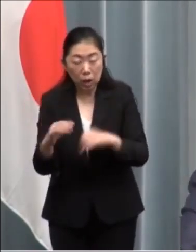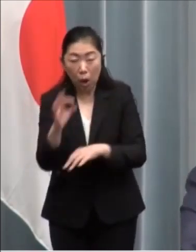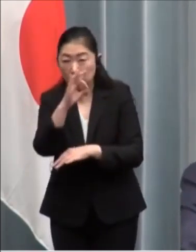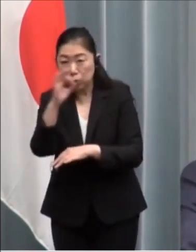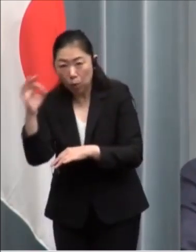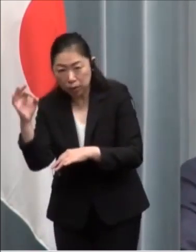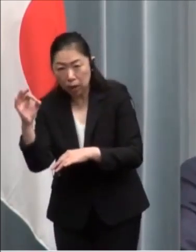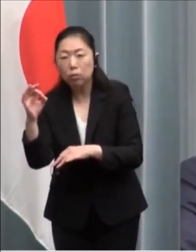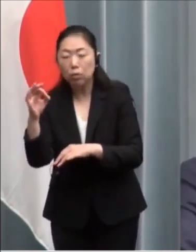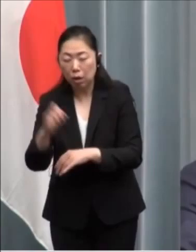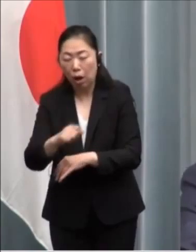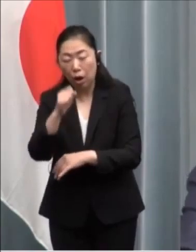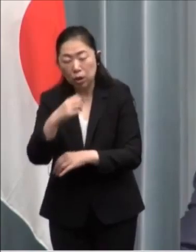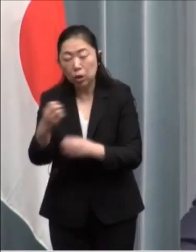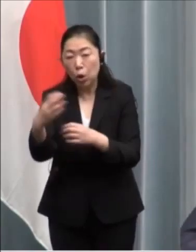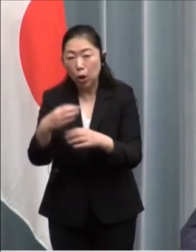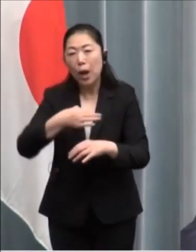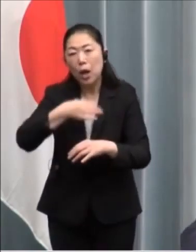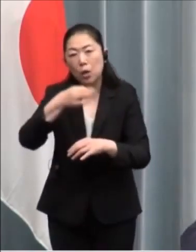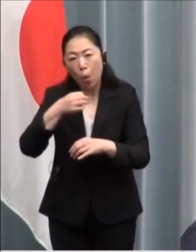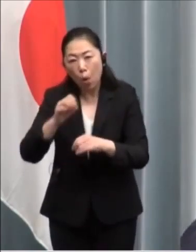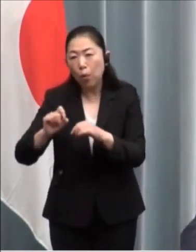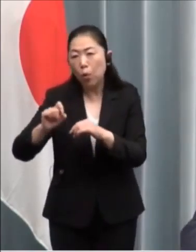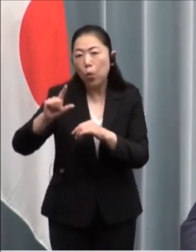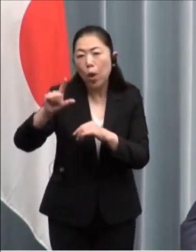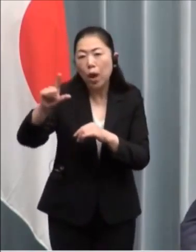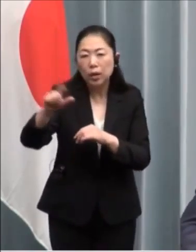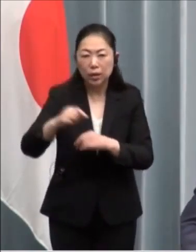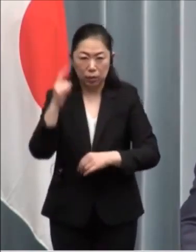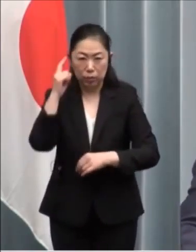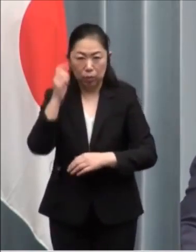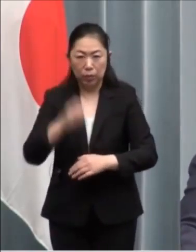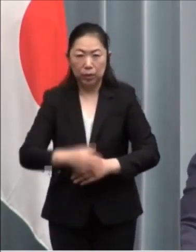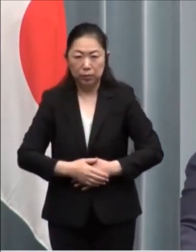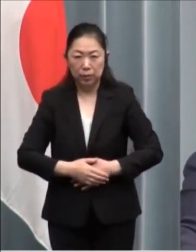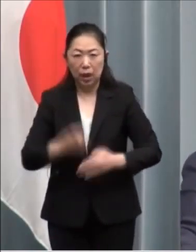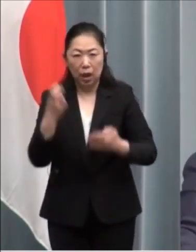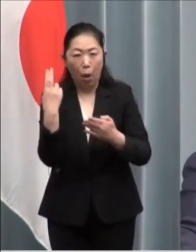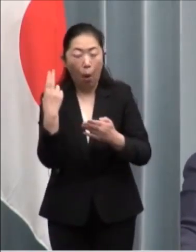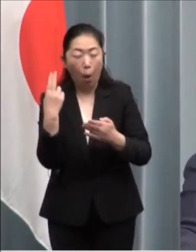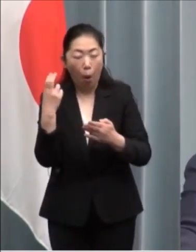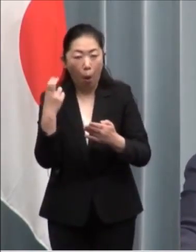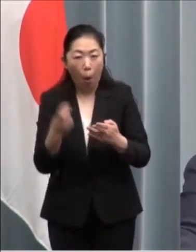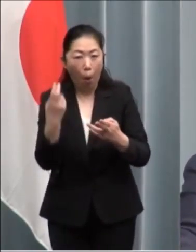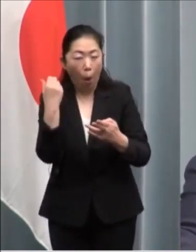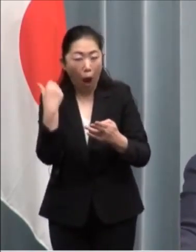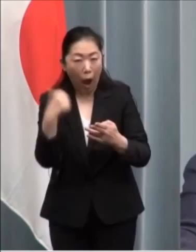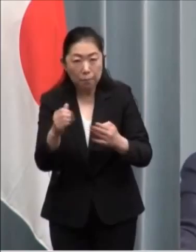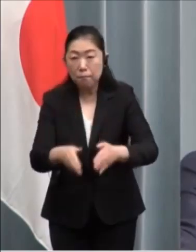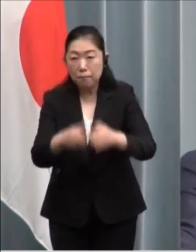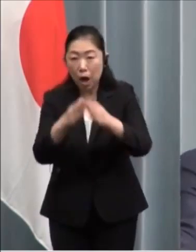するところもありますし、ほとんど接近をしてきているのではないでしょうか。法案成立当時と比べ